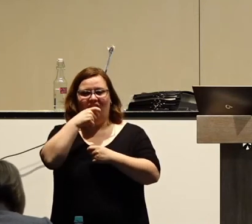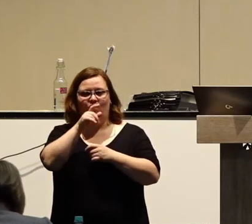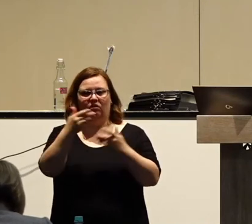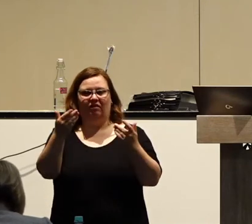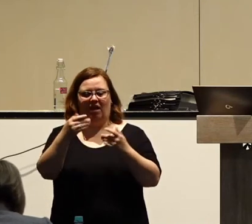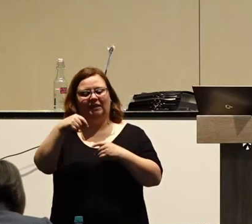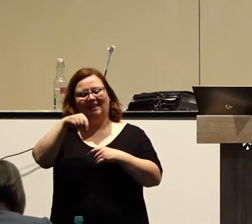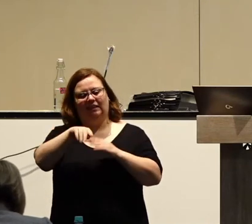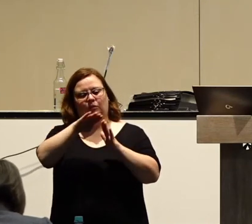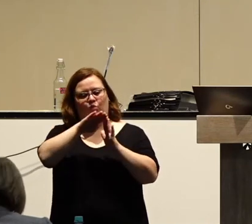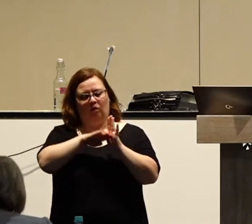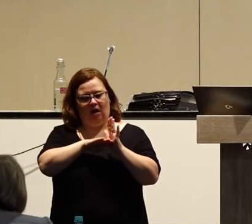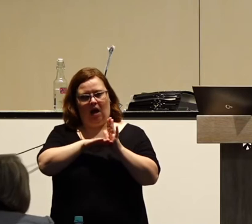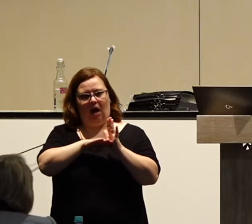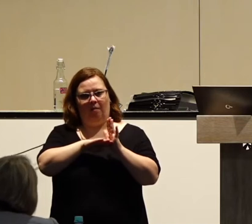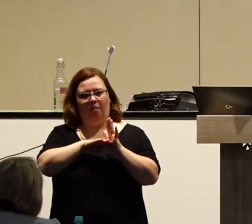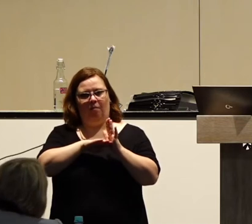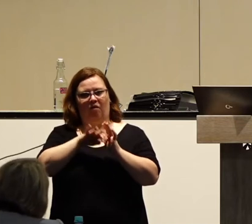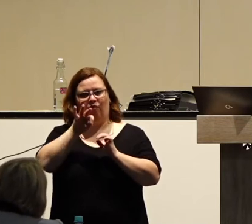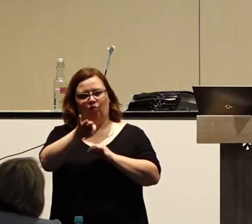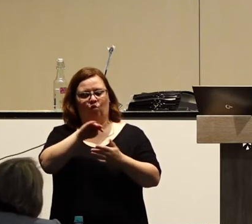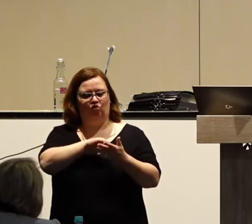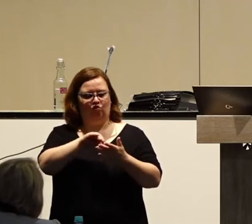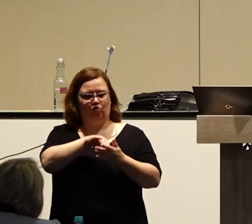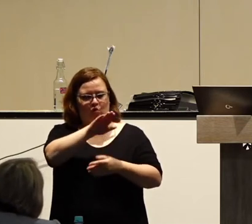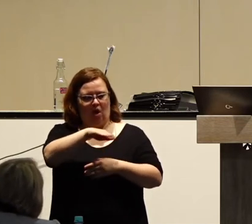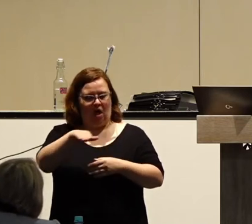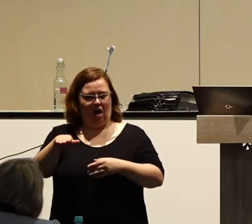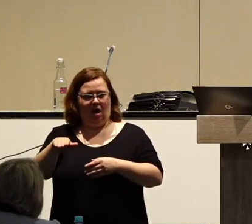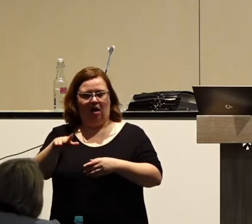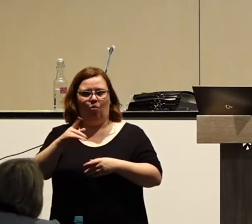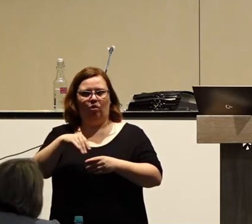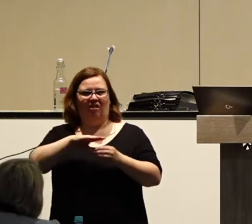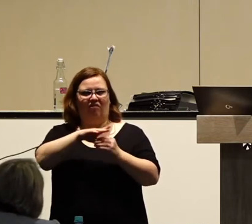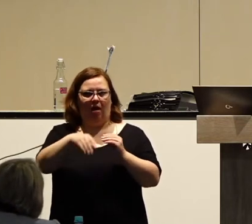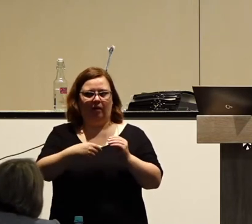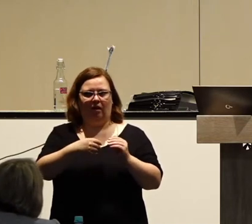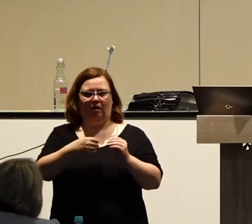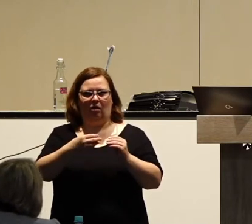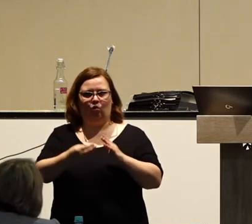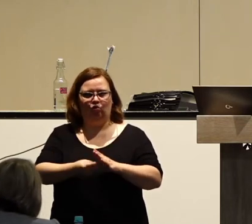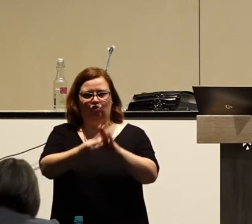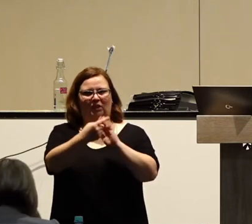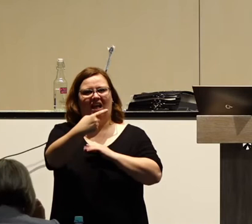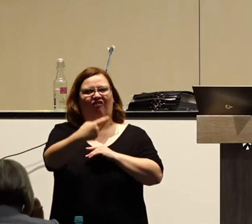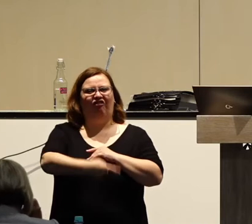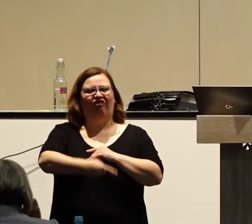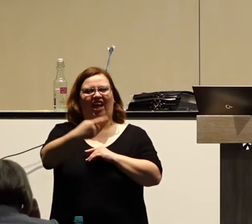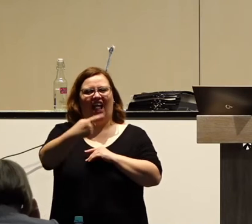dieses Programm soll zunächst vordergründig für Schülerinnen und Schüler, denen in den Familien die notwendige Unterstützung